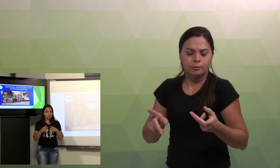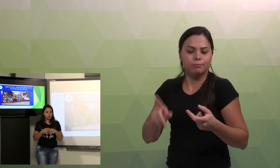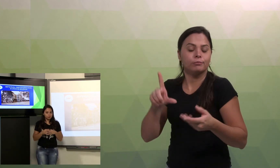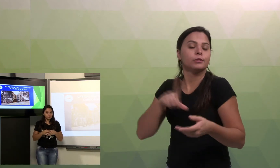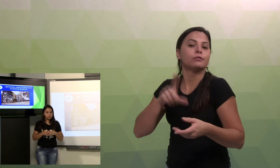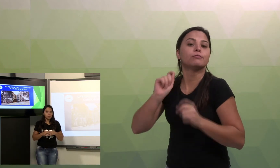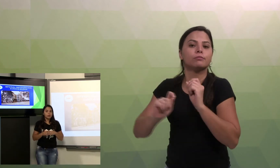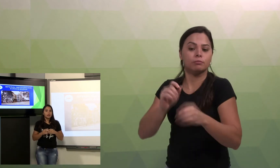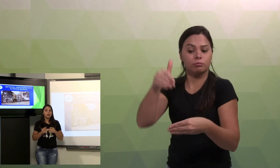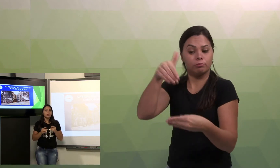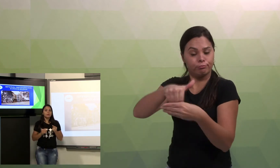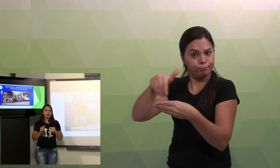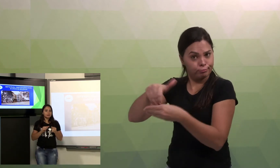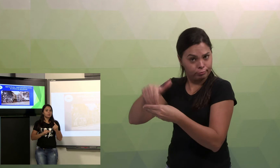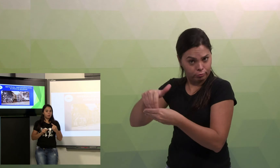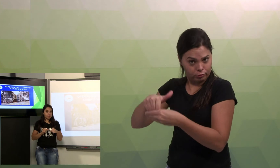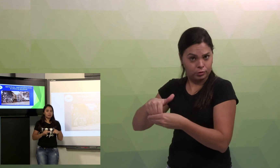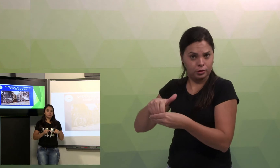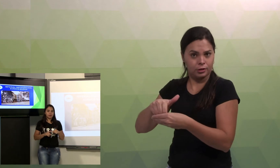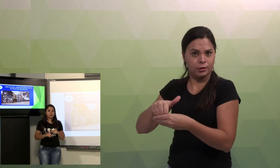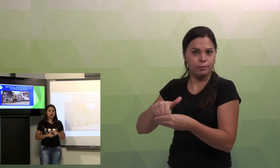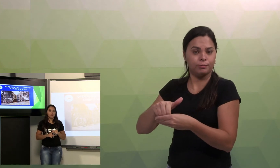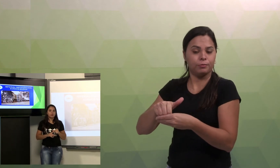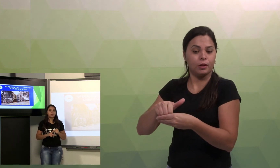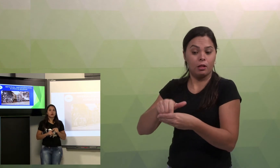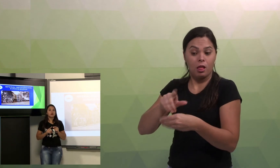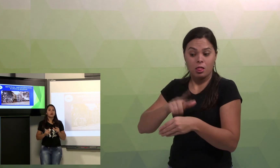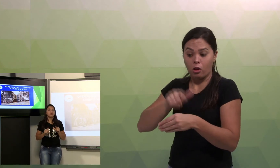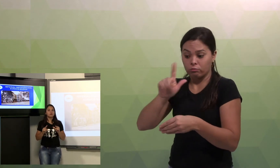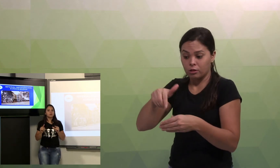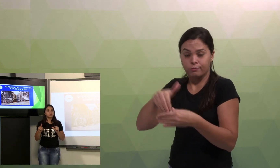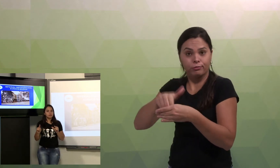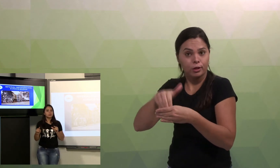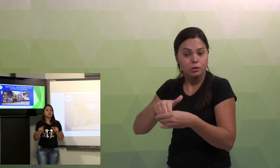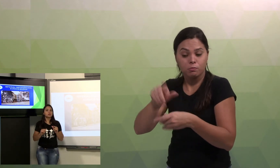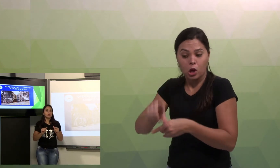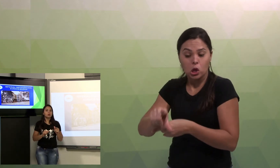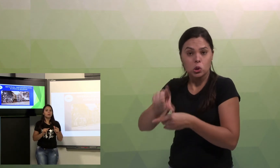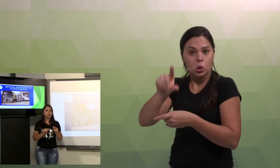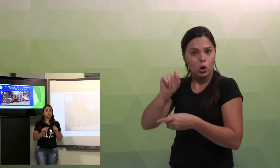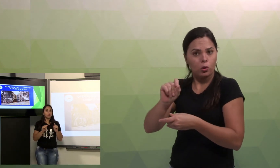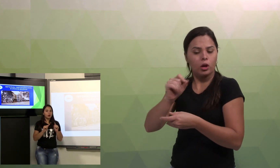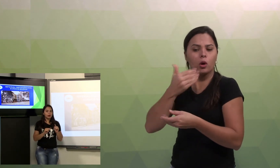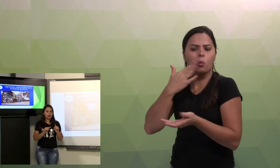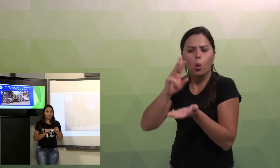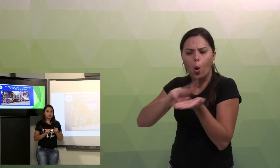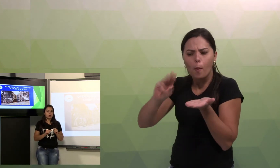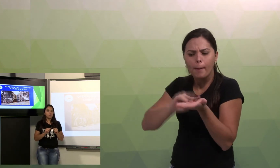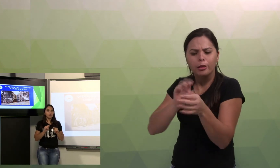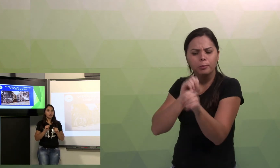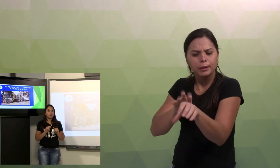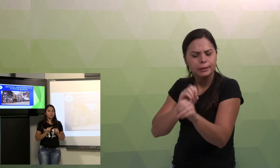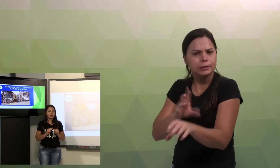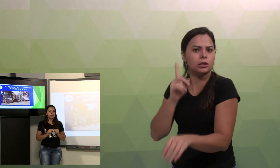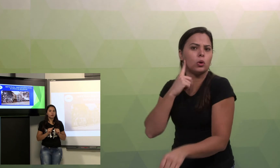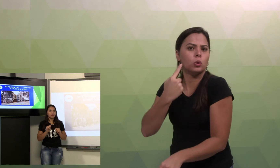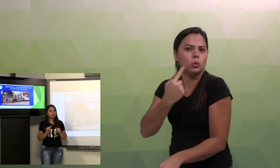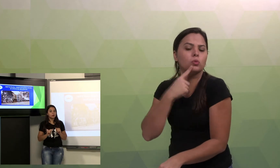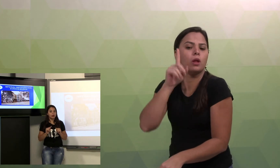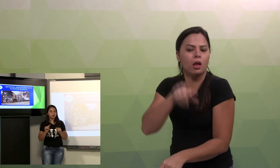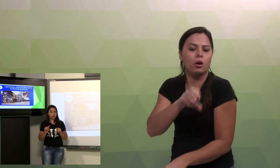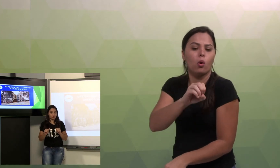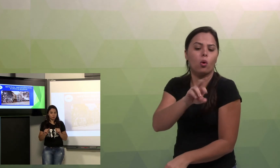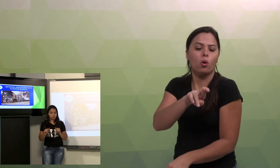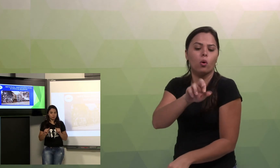uma votação e, por essa votação, decidiu que seria o método oralista o melhor método